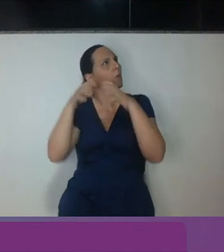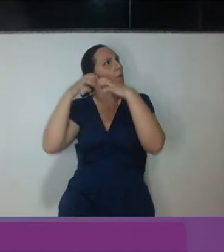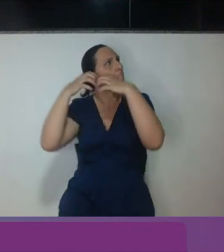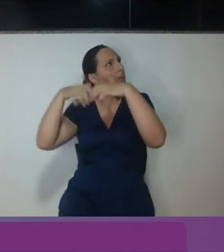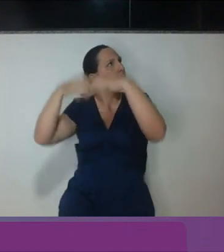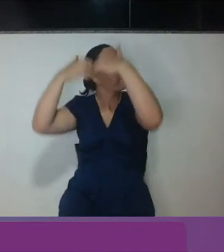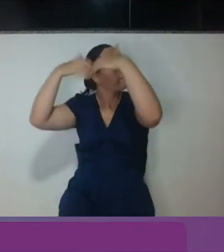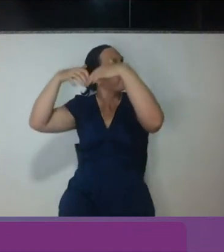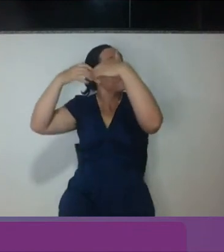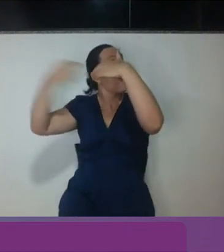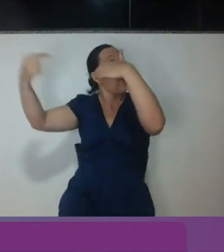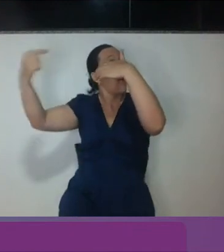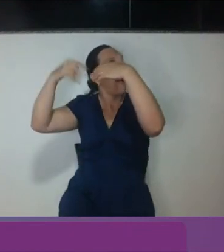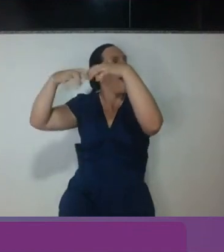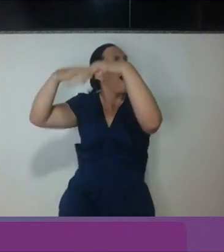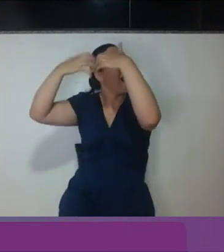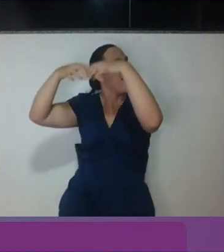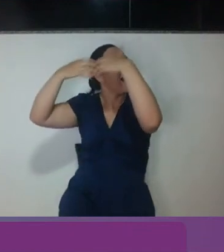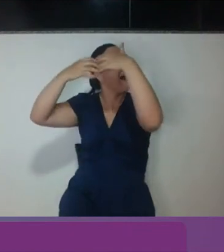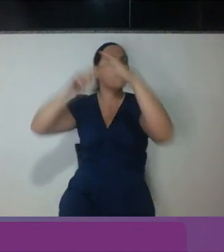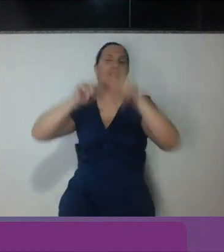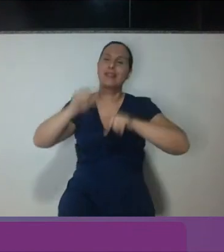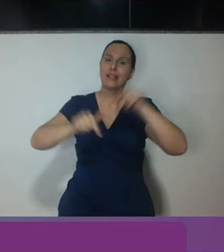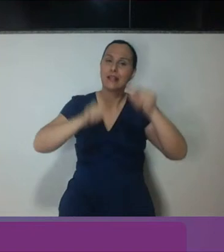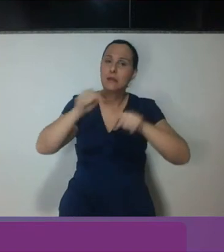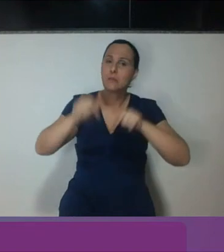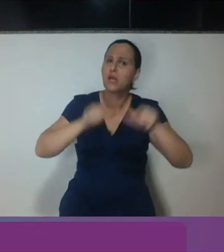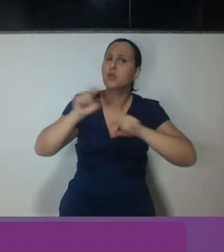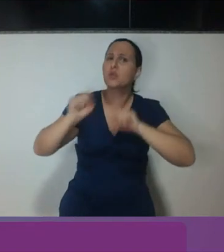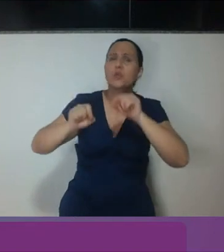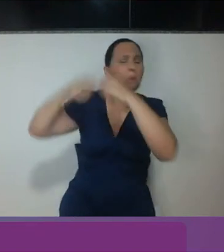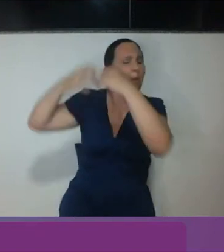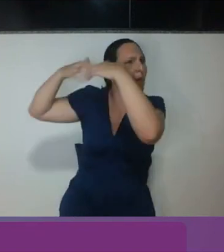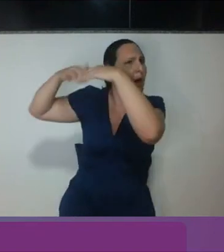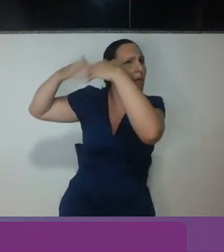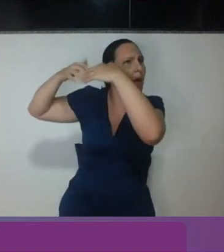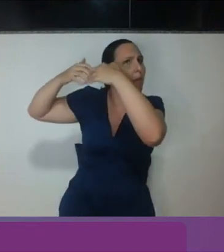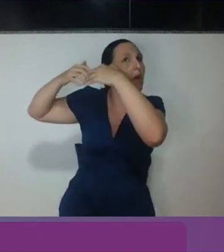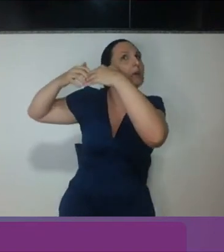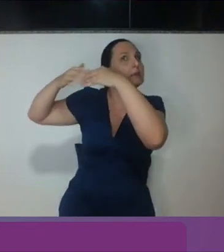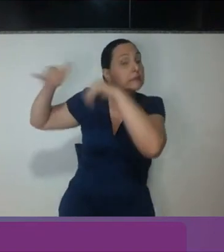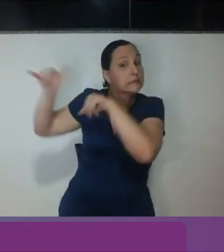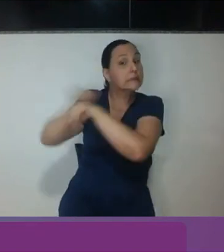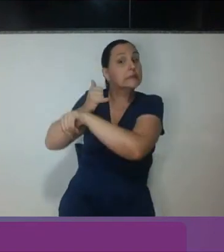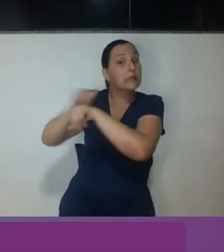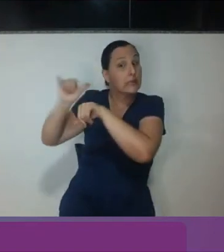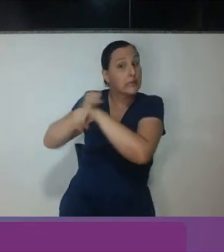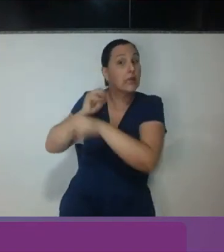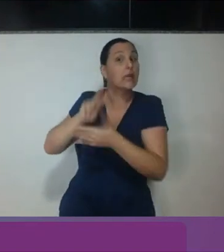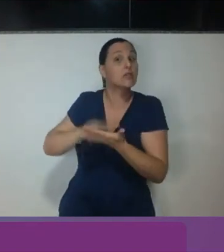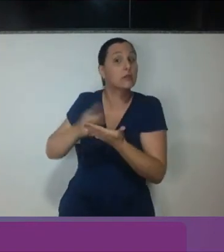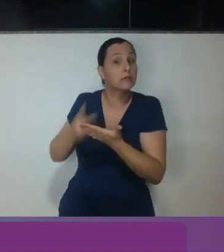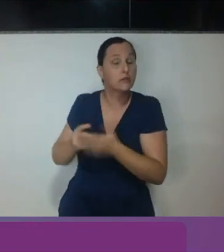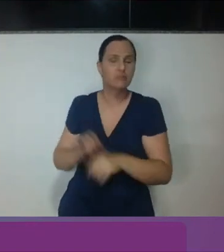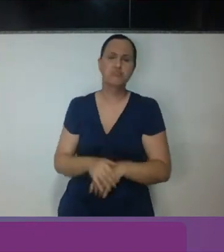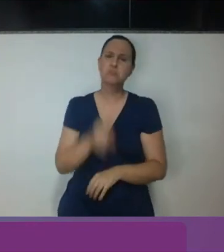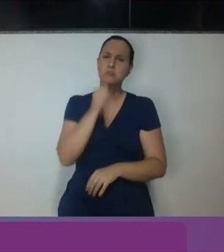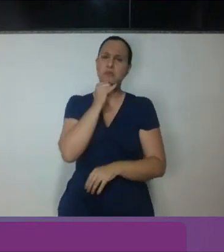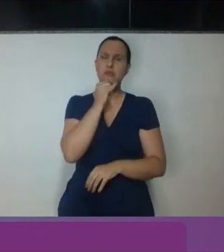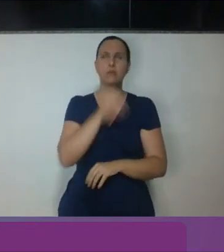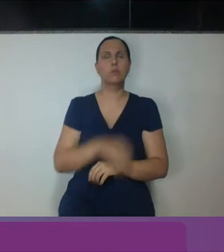de uma estratégia de tradução. Eu vou fazer isso utilizando um sinônimo. Beleza, eu